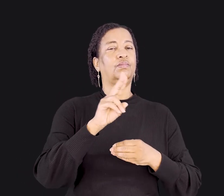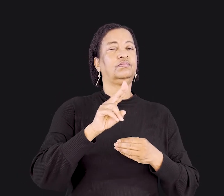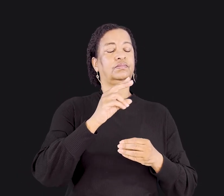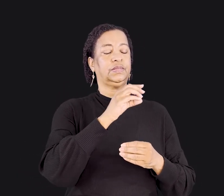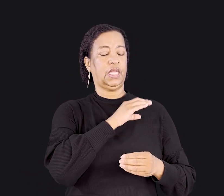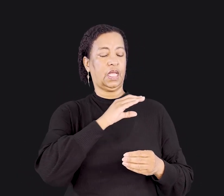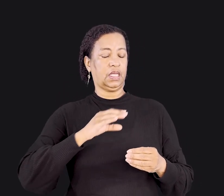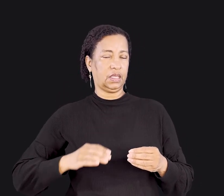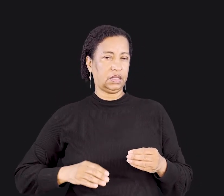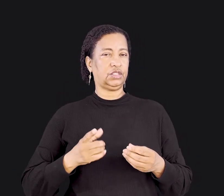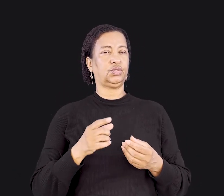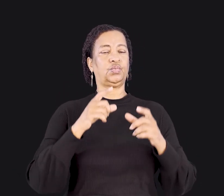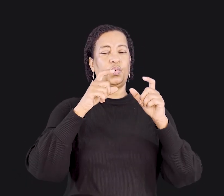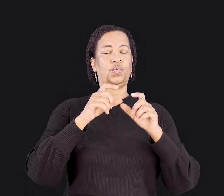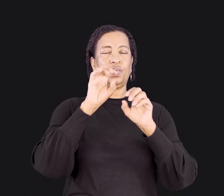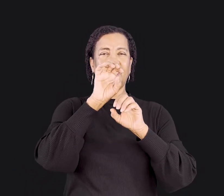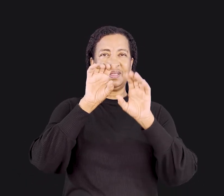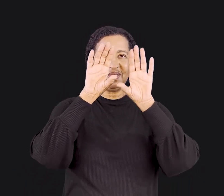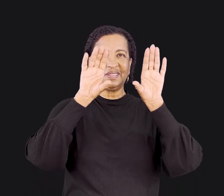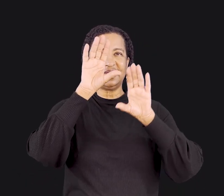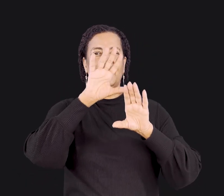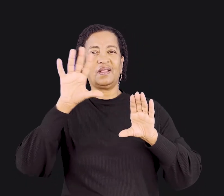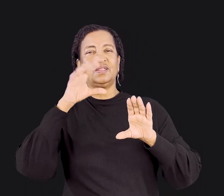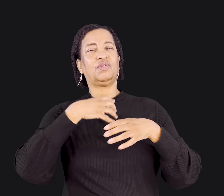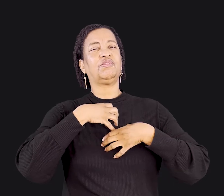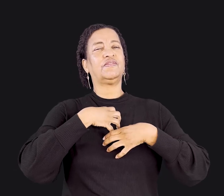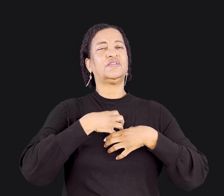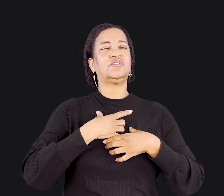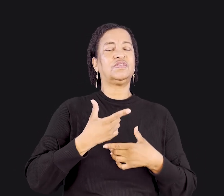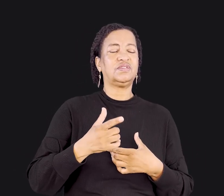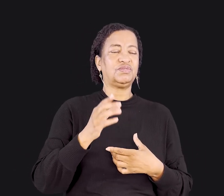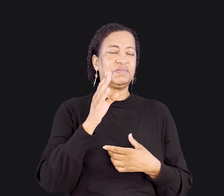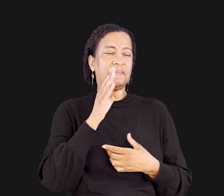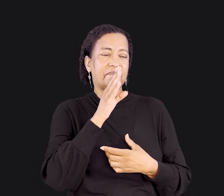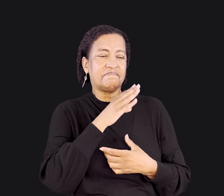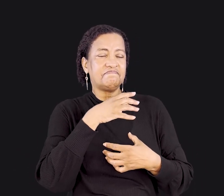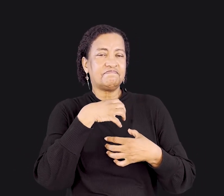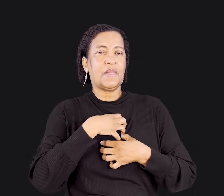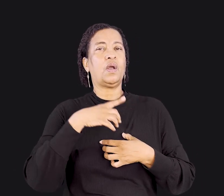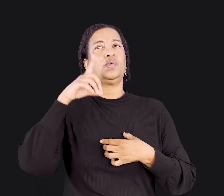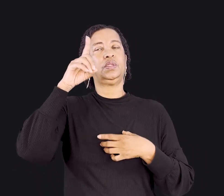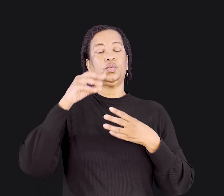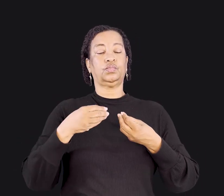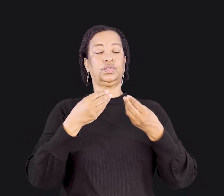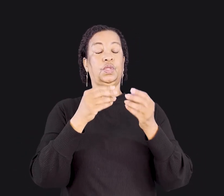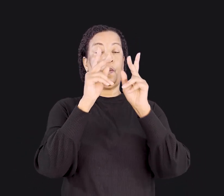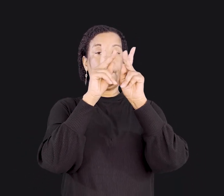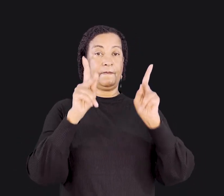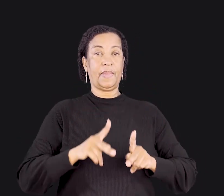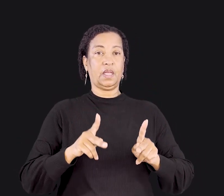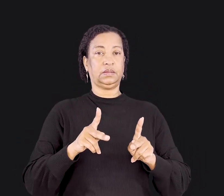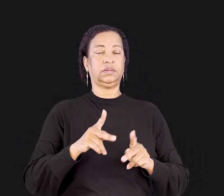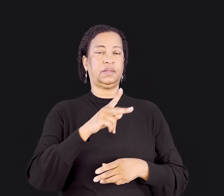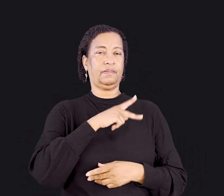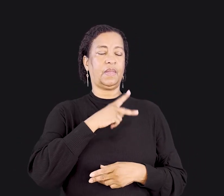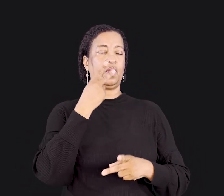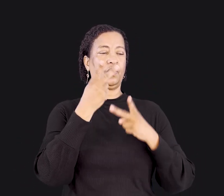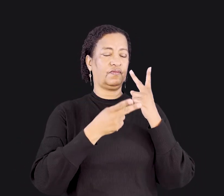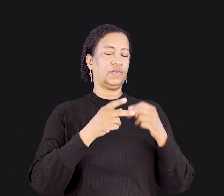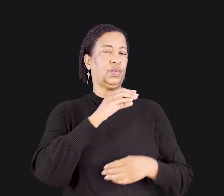lugares celestiais e onde você se sentia alienado, Deus lhe deu paz. De acordo com Paulo, Cristo trouxe a paz através da